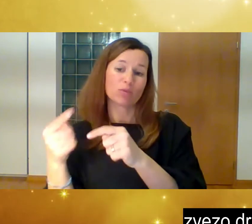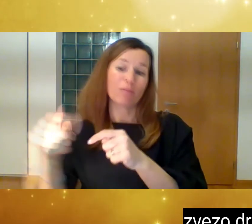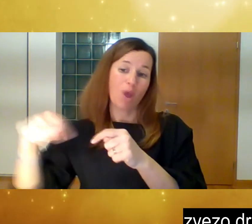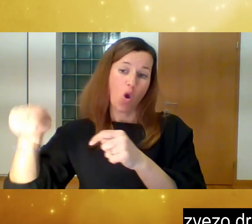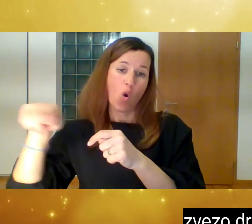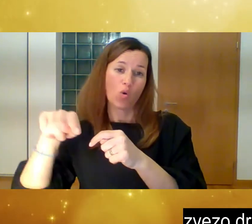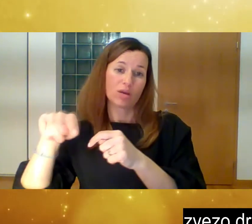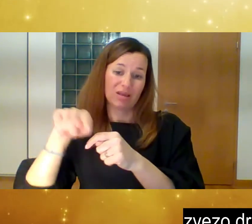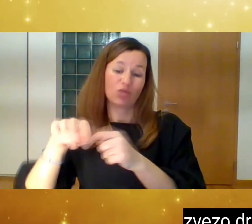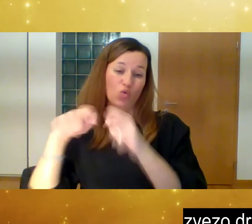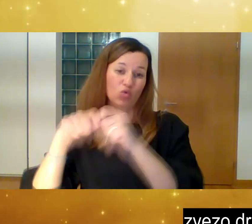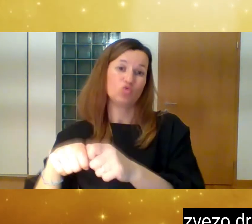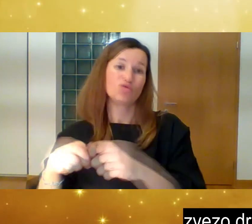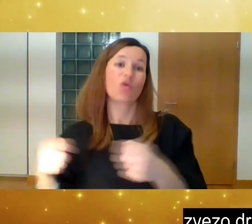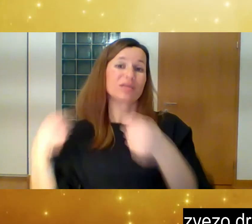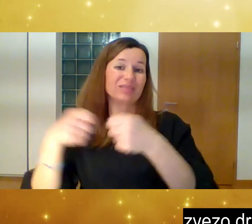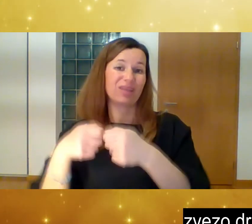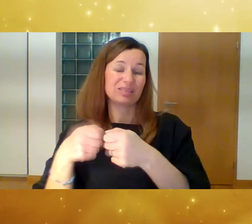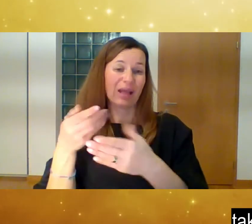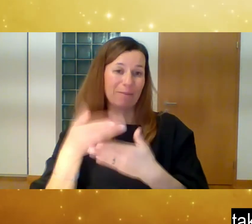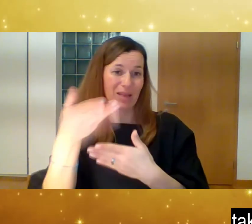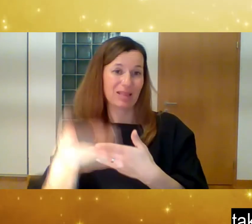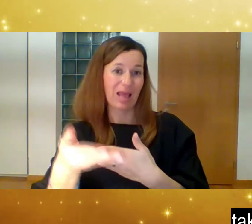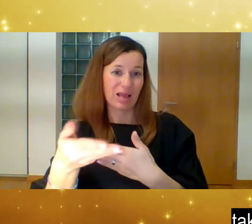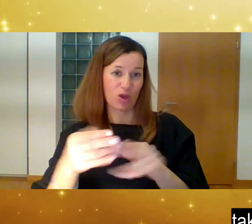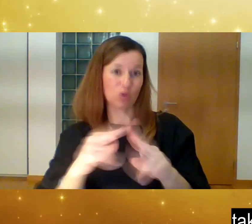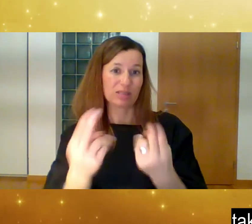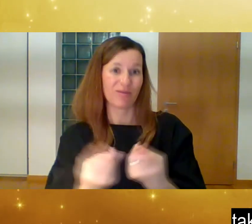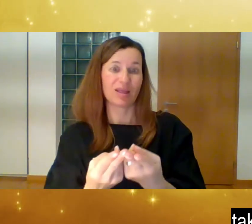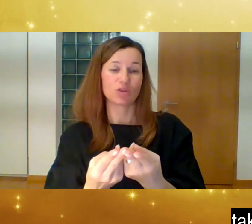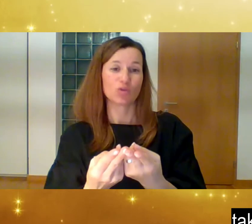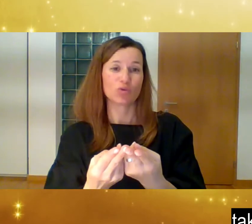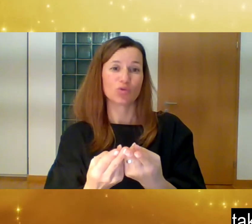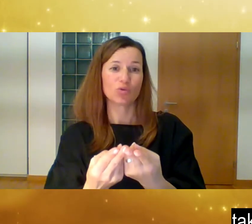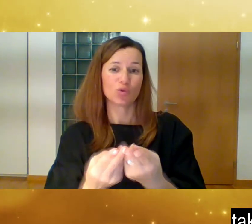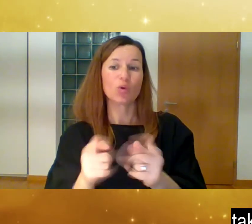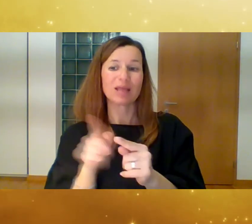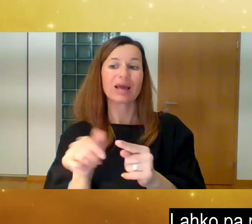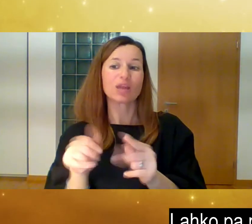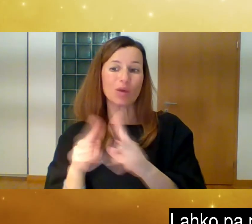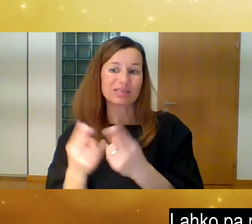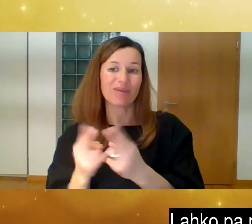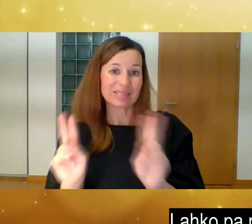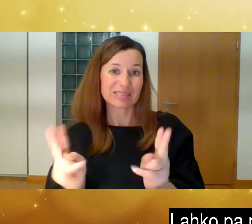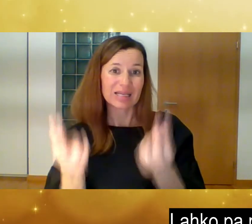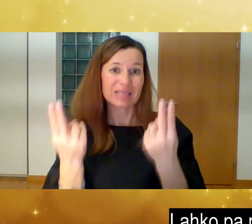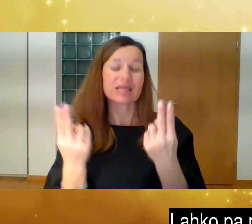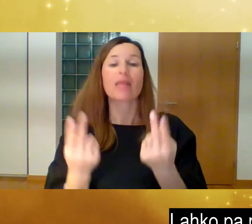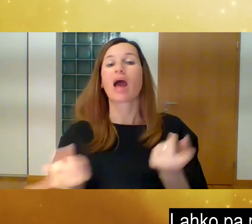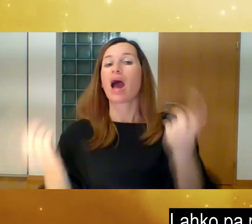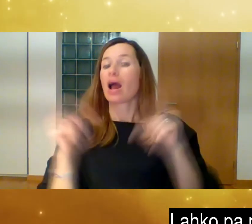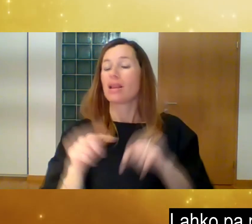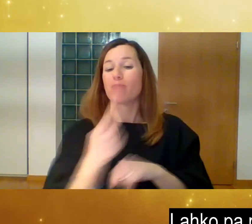pač ta društva in zveza predlagajo svetu, takrat, ko je pač svet sklican, lahko pa